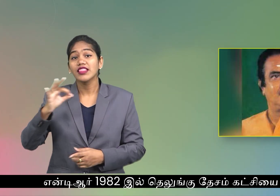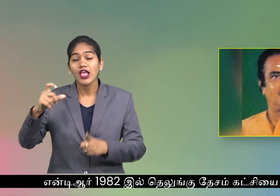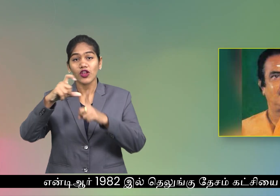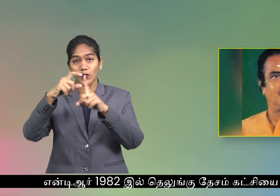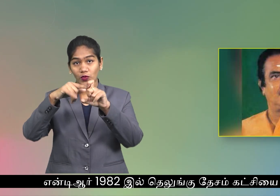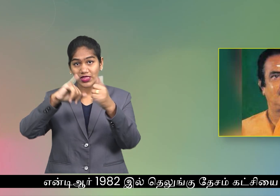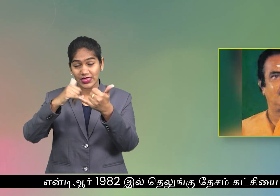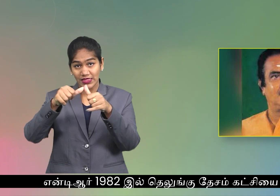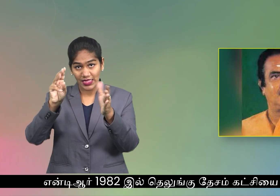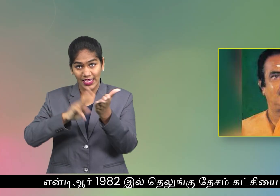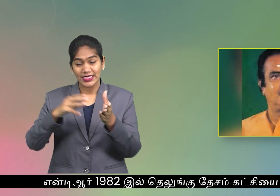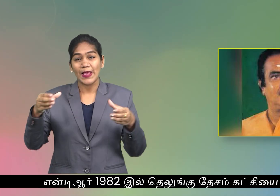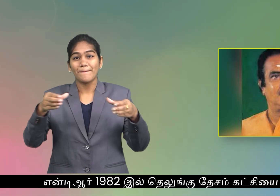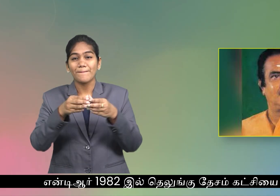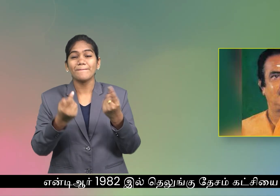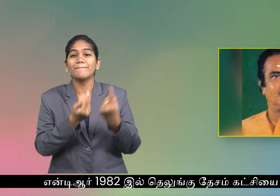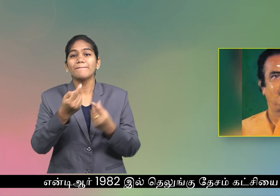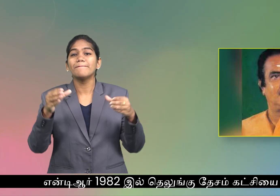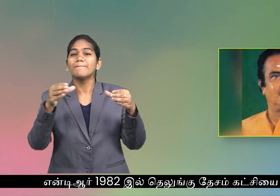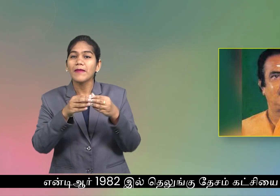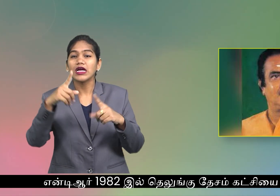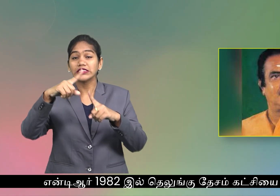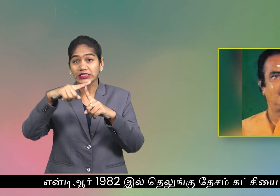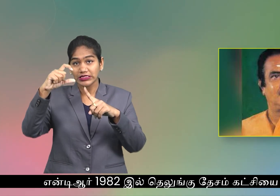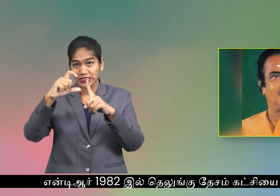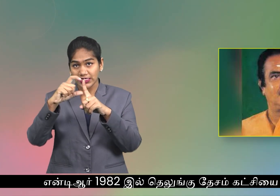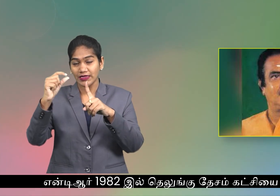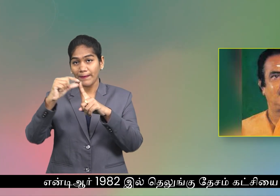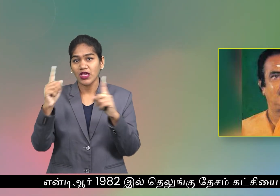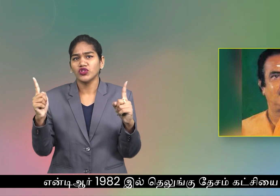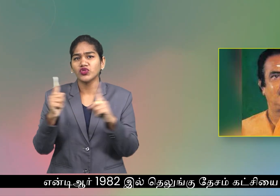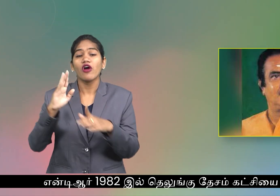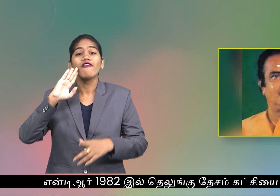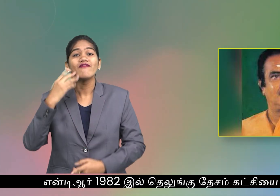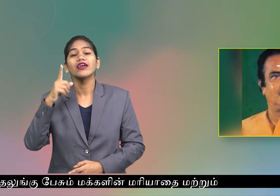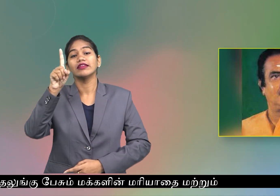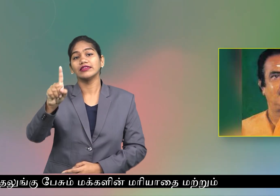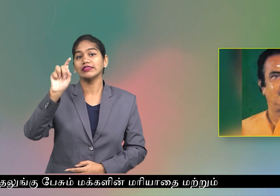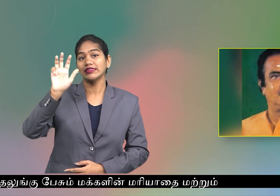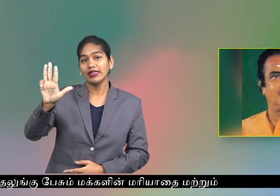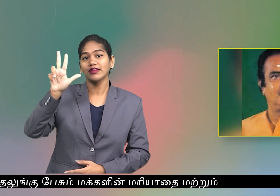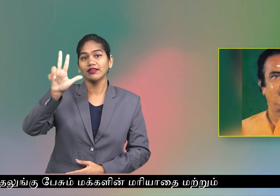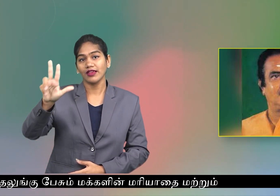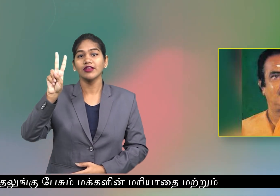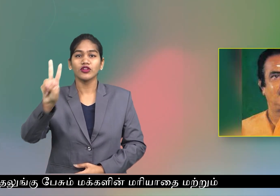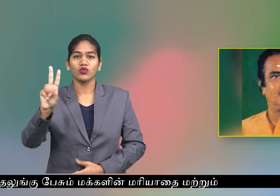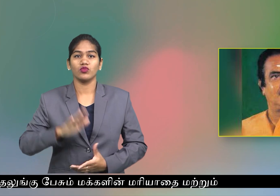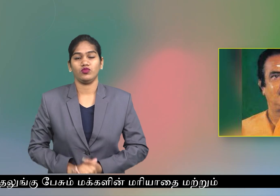1982இல் தெலுங்கு தேசம் கட்சியை, அதாவது டிடிபி நிறுவினார். தெலுங்கு பேசும் மக்களின் மரியாதை